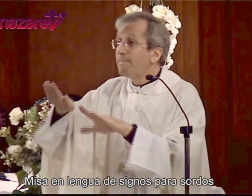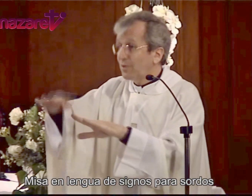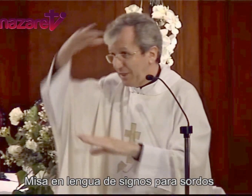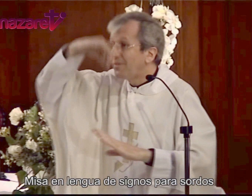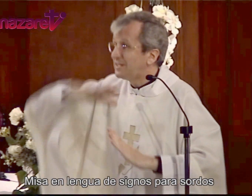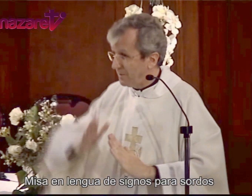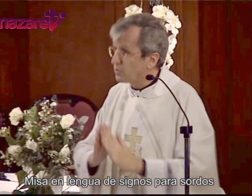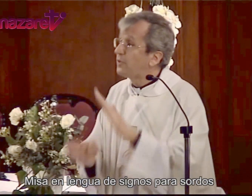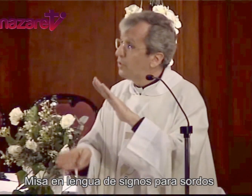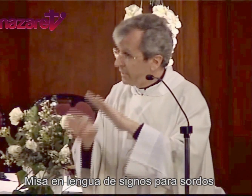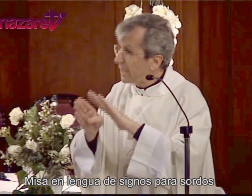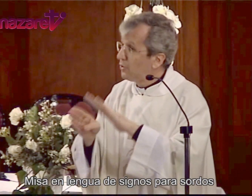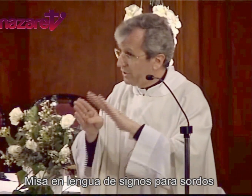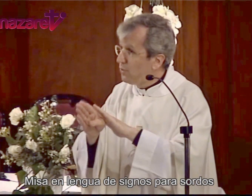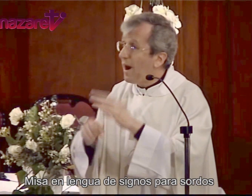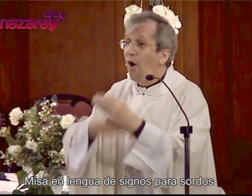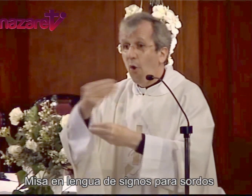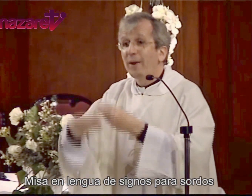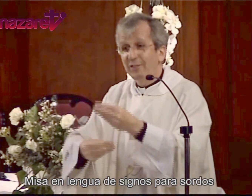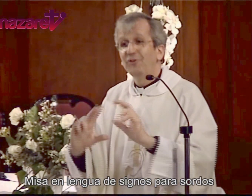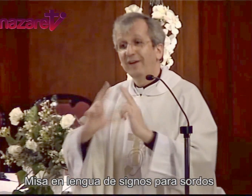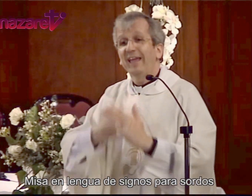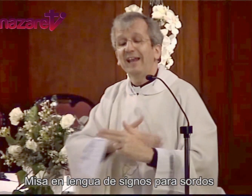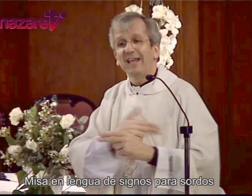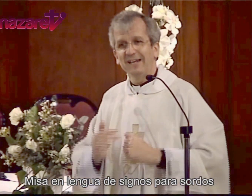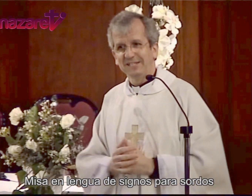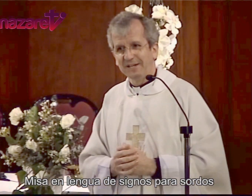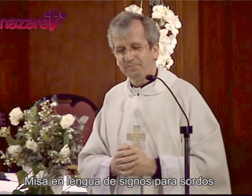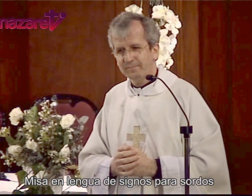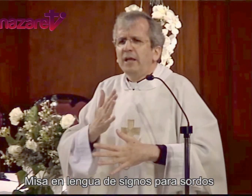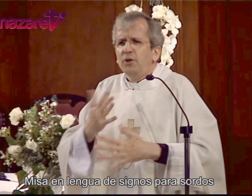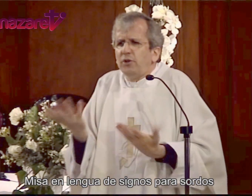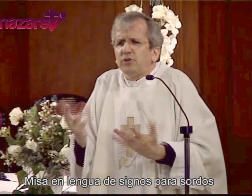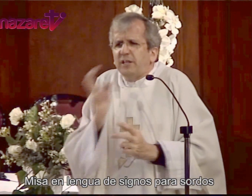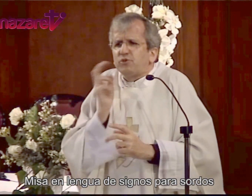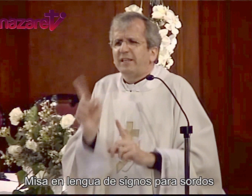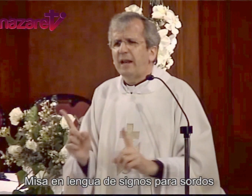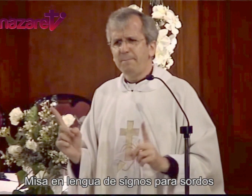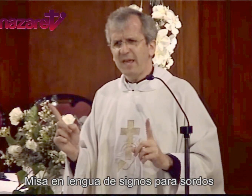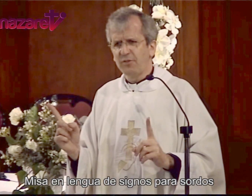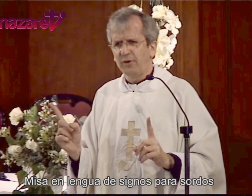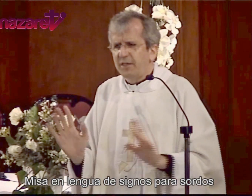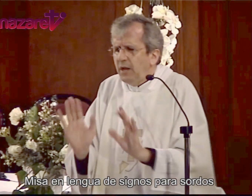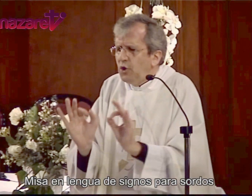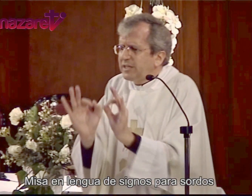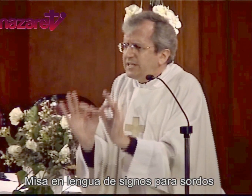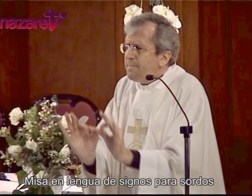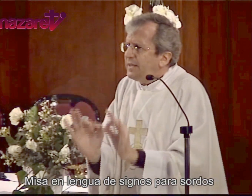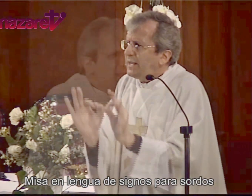protección Del Espíritu Santo Que continúa Obrando En la Iglesia No nos tenemos Que tener miedo A decir No es que siempre Tiene que